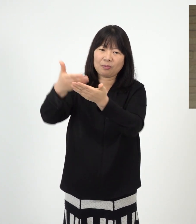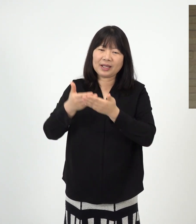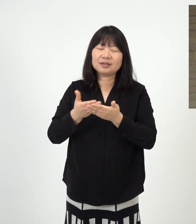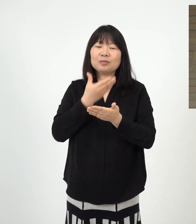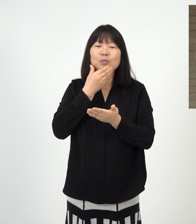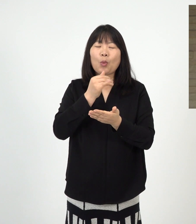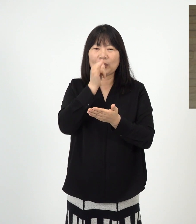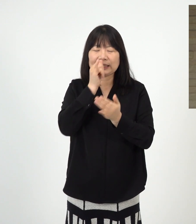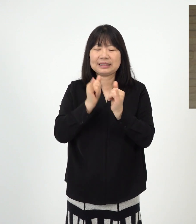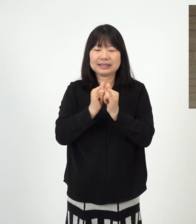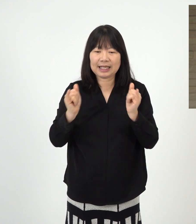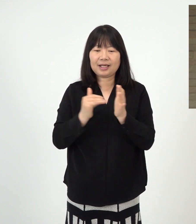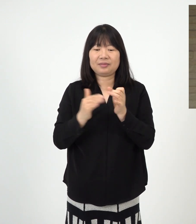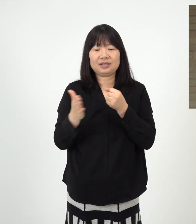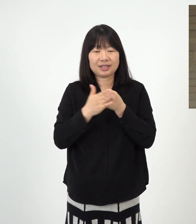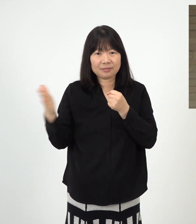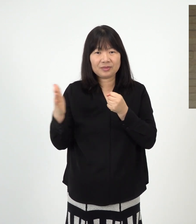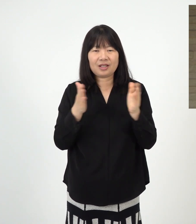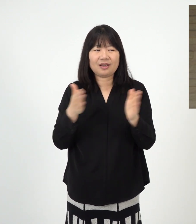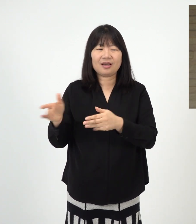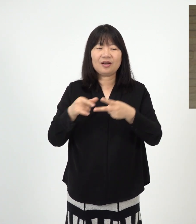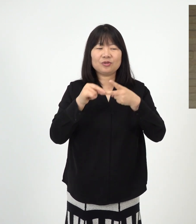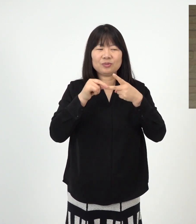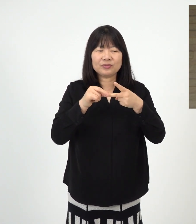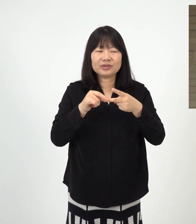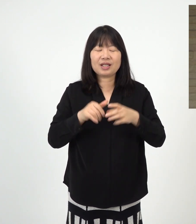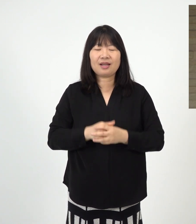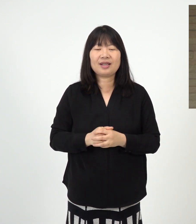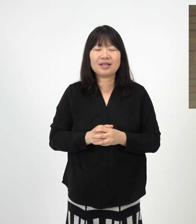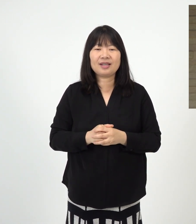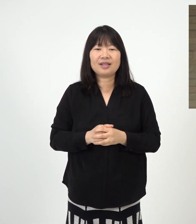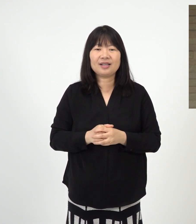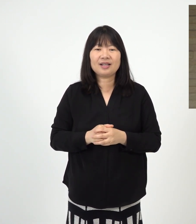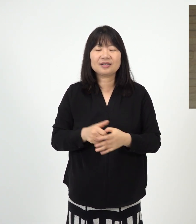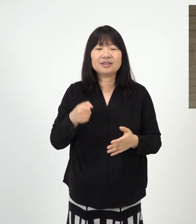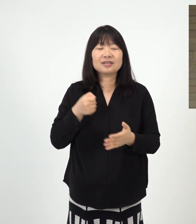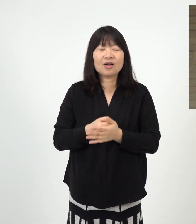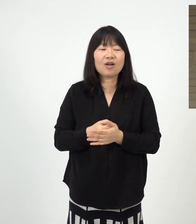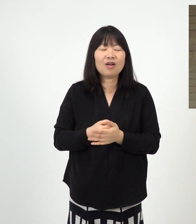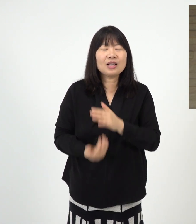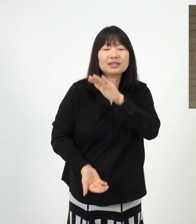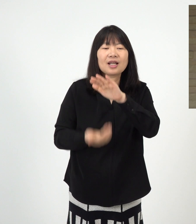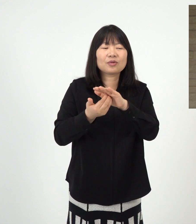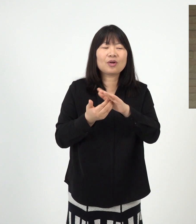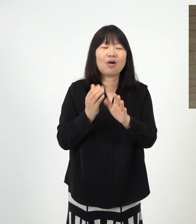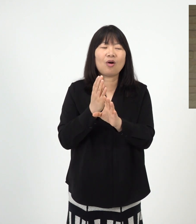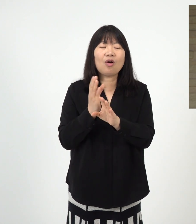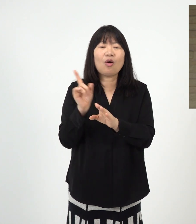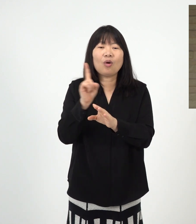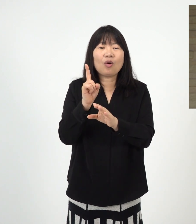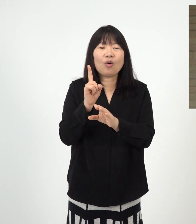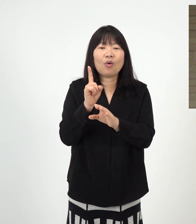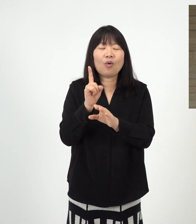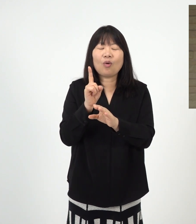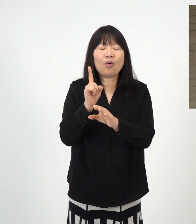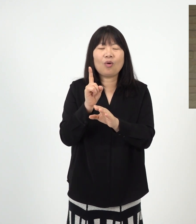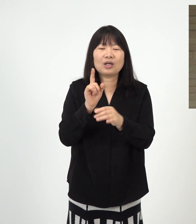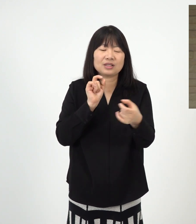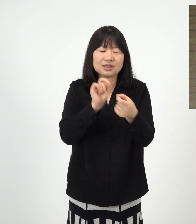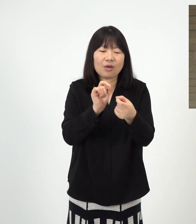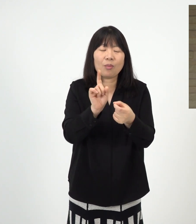때문에. 그리고 2번째는 그 절정은 어디서부터 시작이 되죠? 휴머니즘적 차원의 접근이